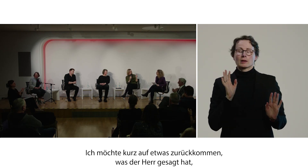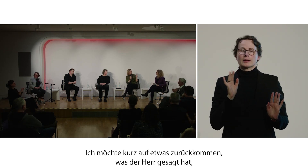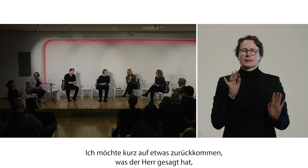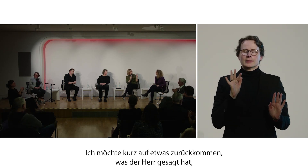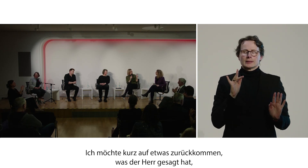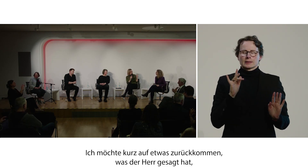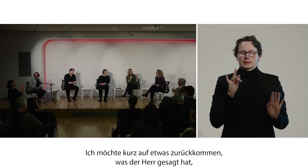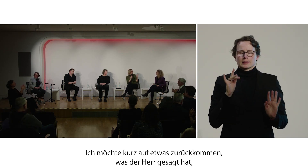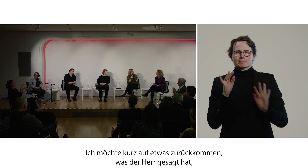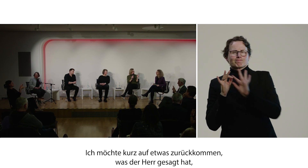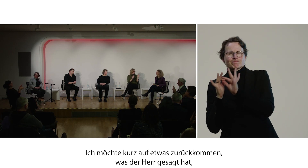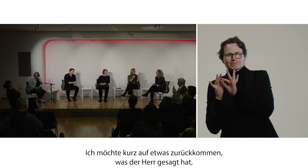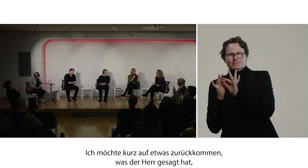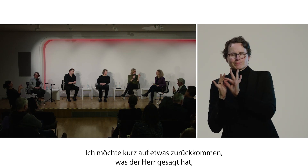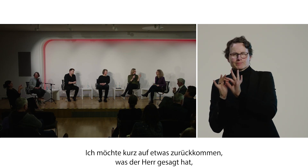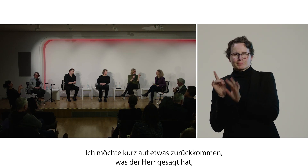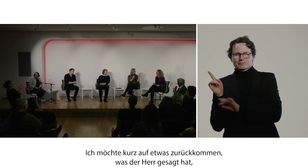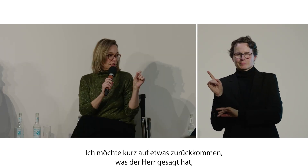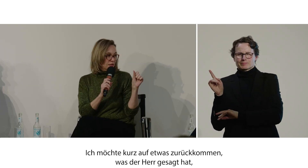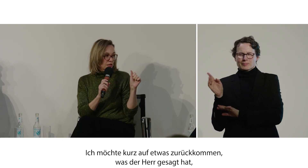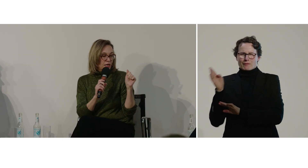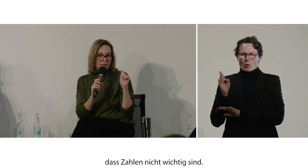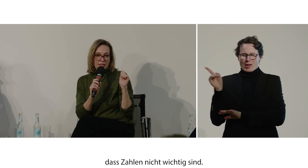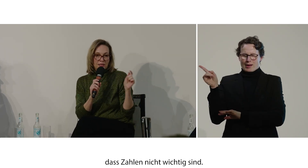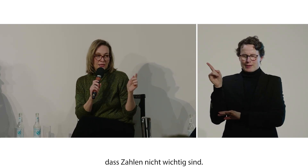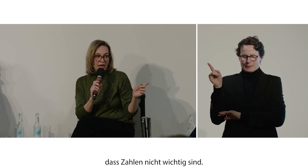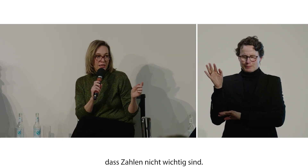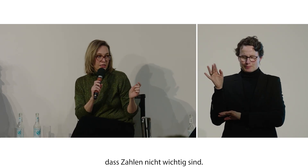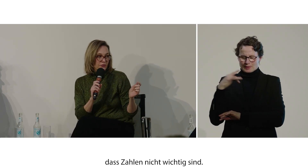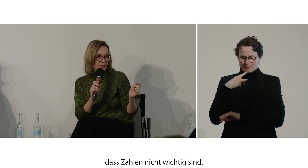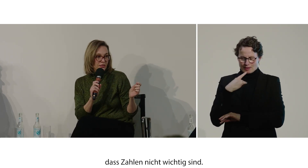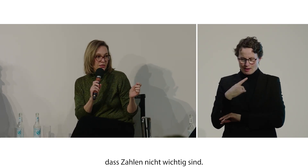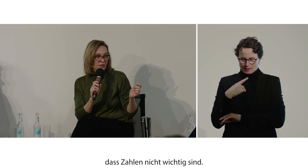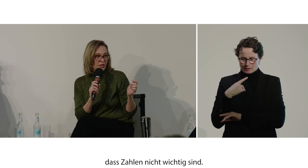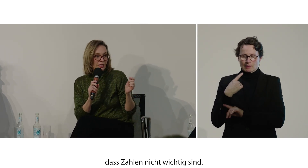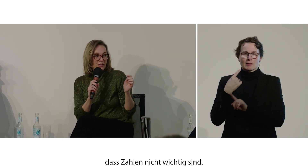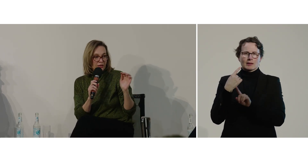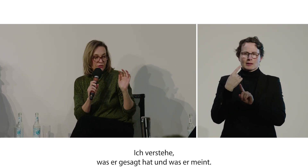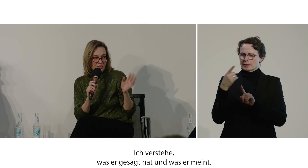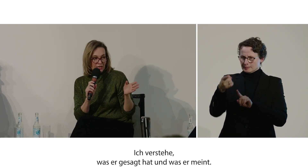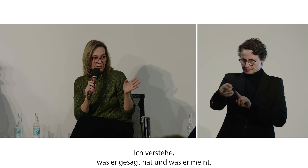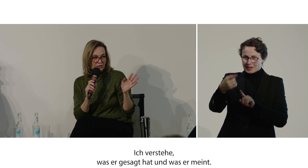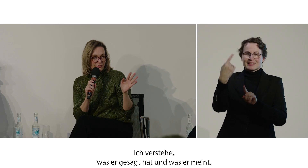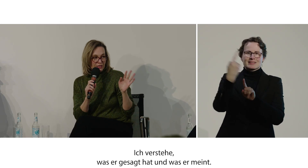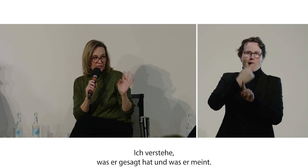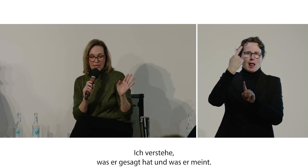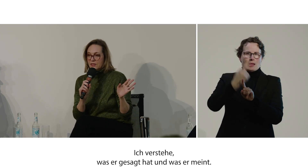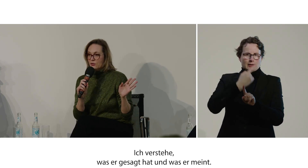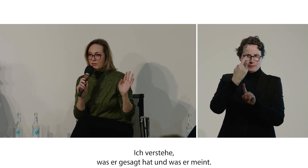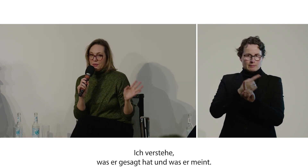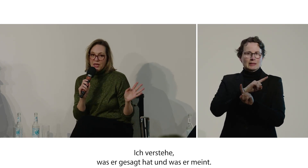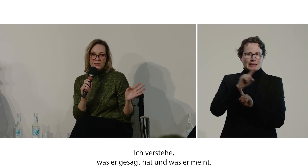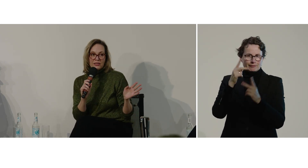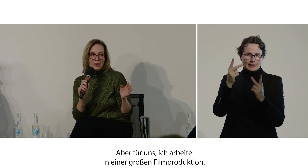Nochmal kurz auf das zurückkommen, was der Herr vorher gesagt hat, dass die Zahlen nicht wichtig sind. Ich verstehe, was er